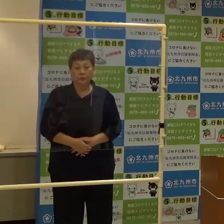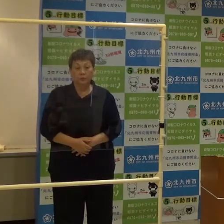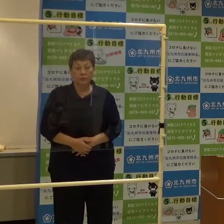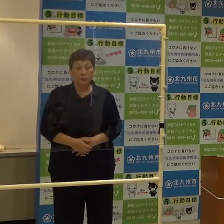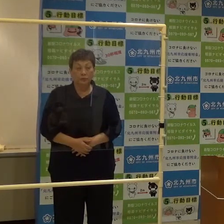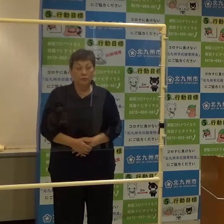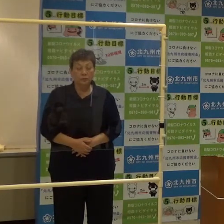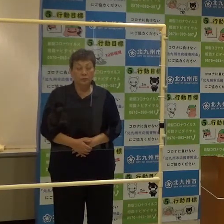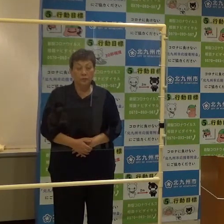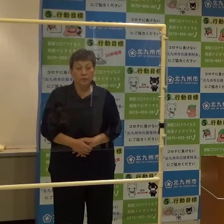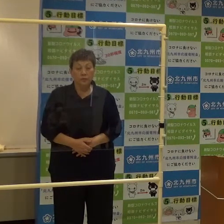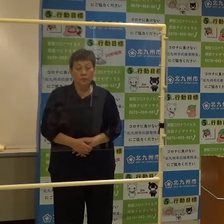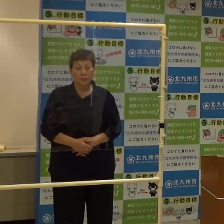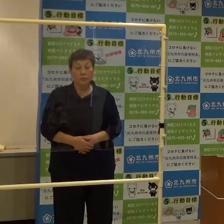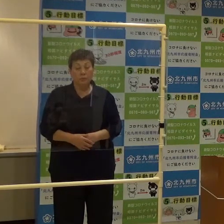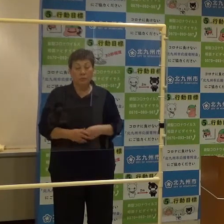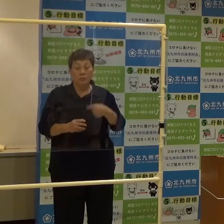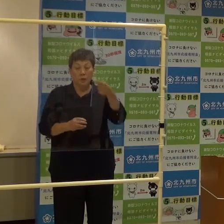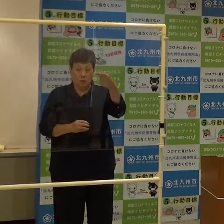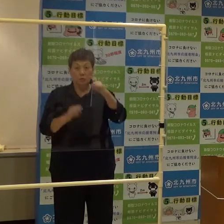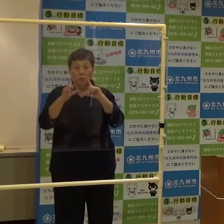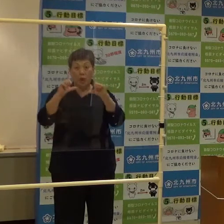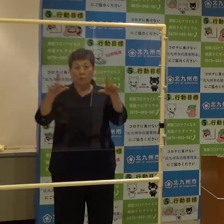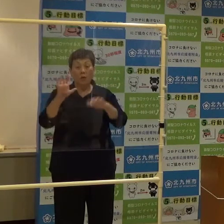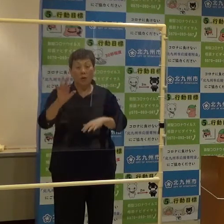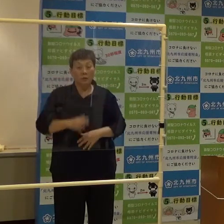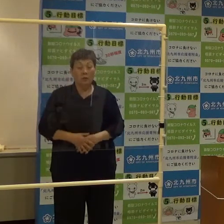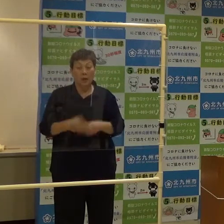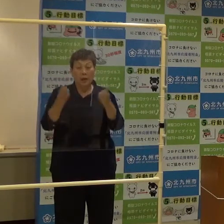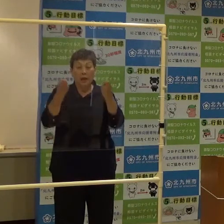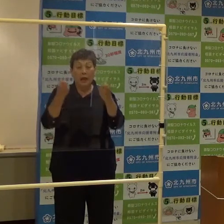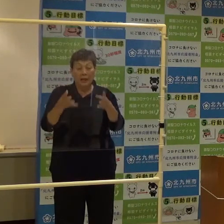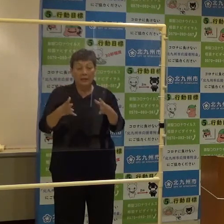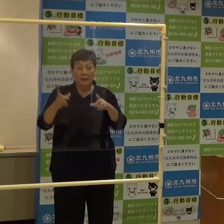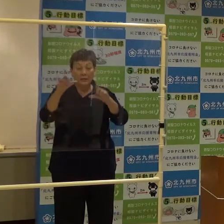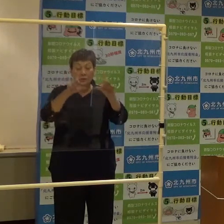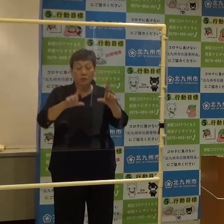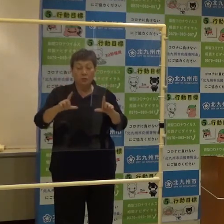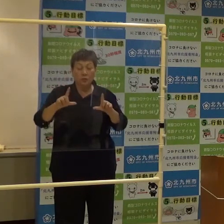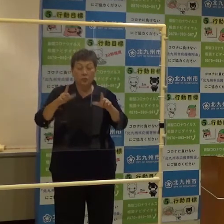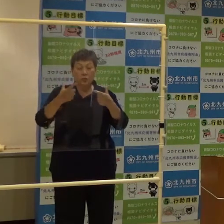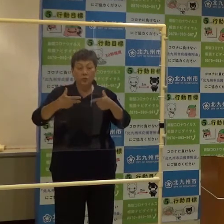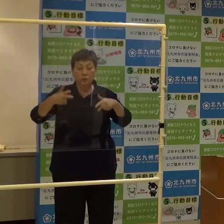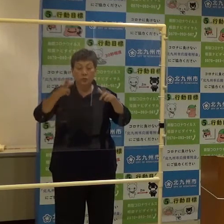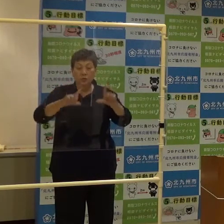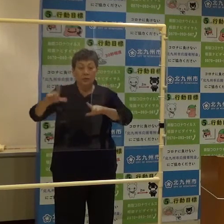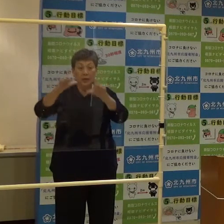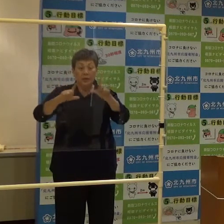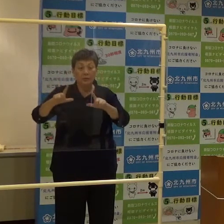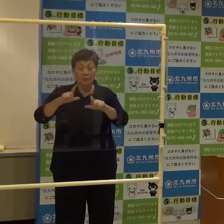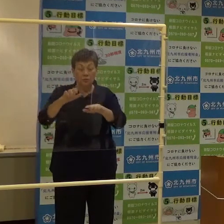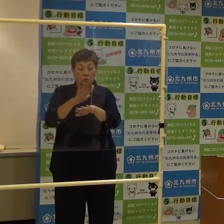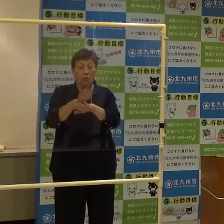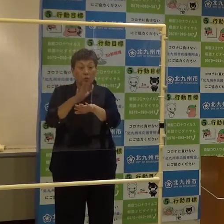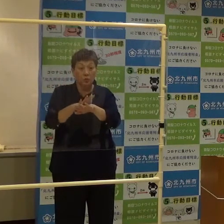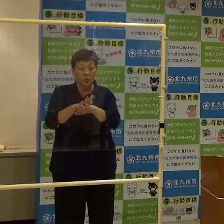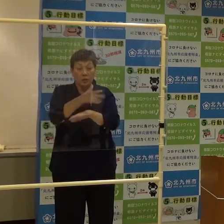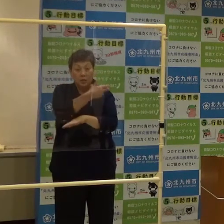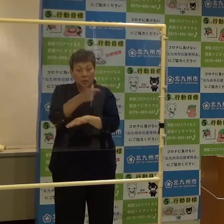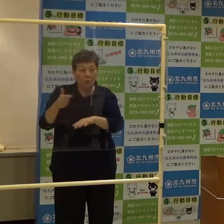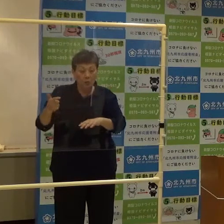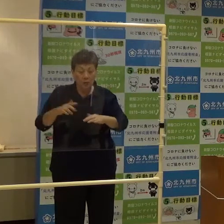表案件でありますが、今新しい生活様式に沿って、いろんな取り組み